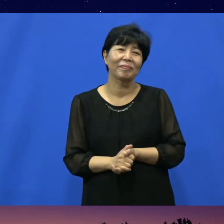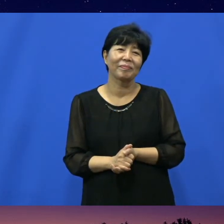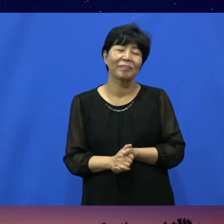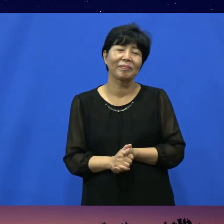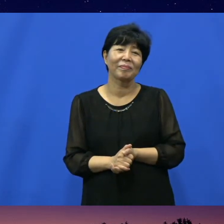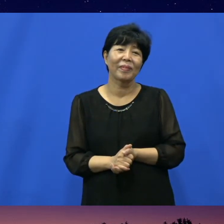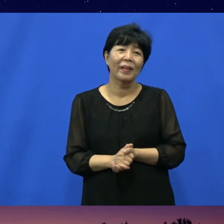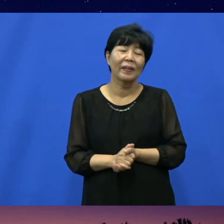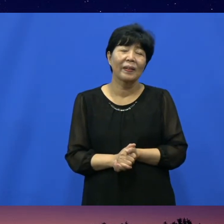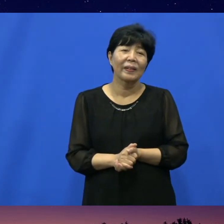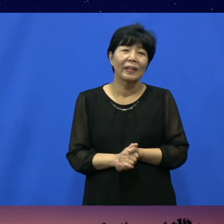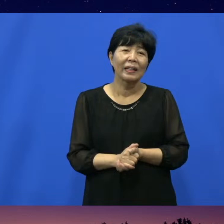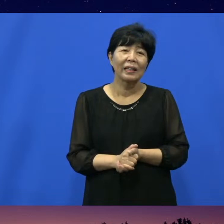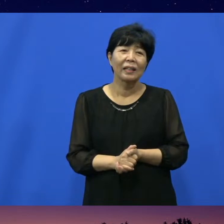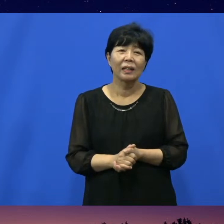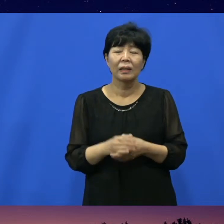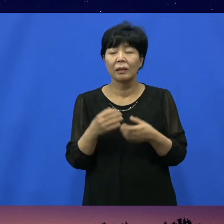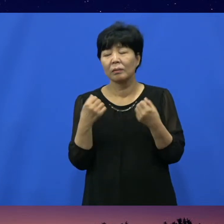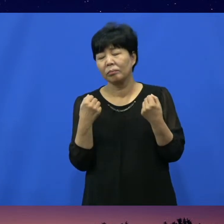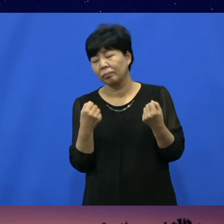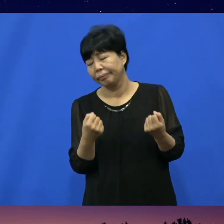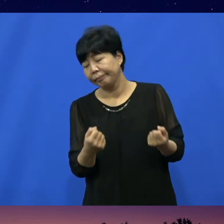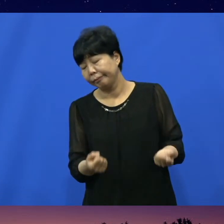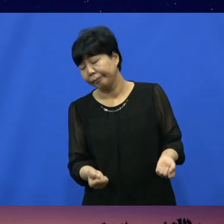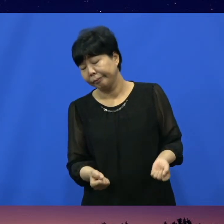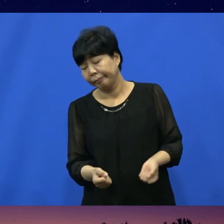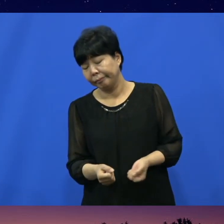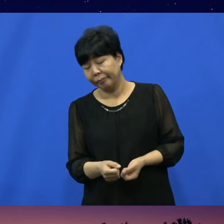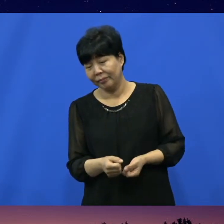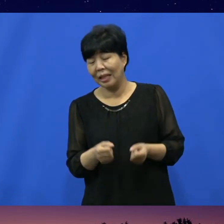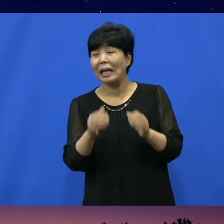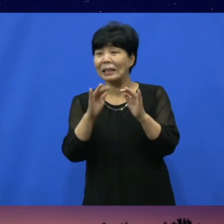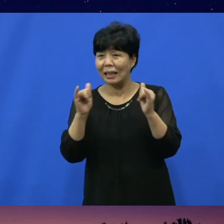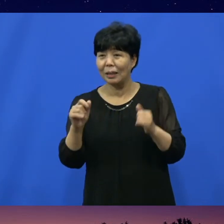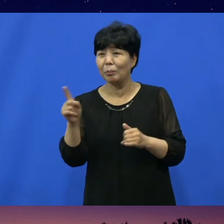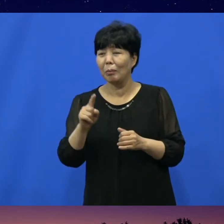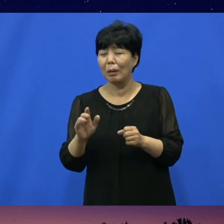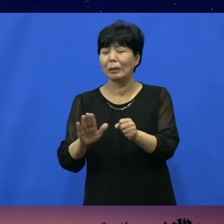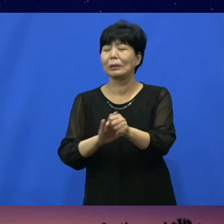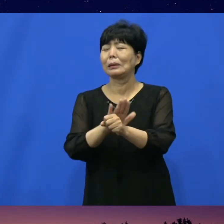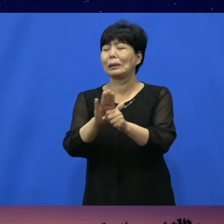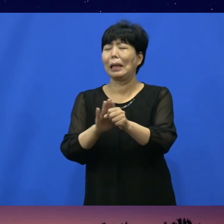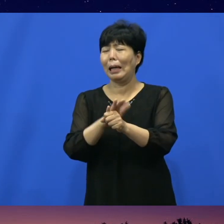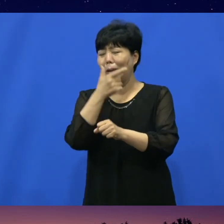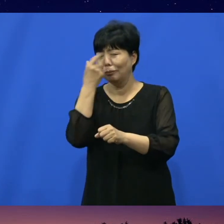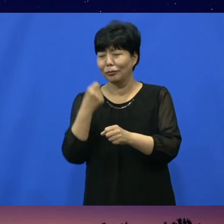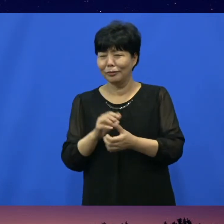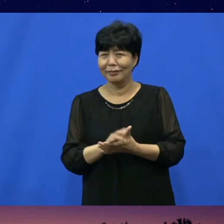그러니까 벌써 이렇게 힘이 없고 무기력한 눈동자가 벌써 사랑을 안 하고 있는 거죠.